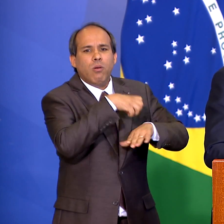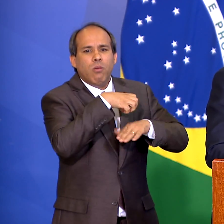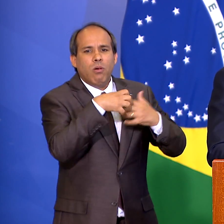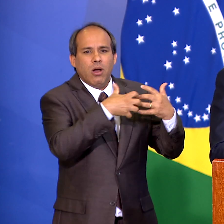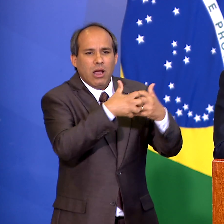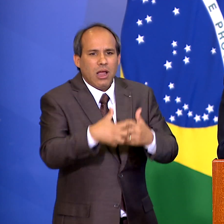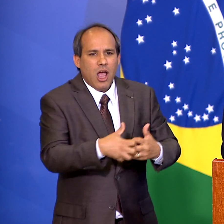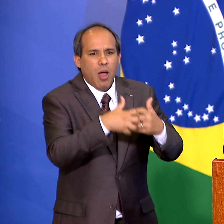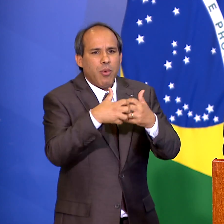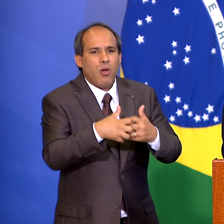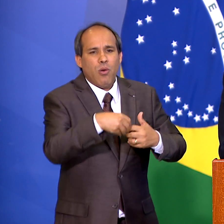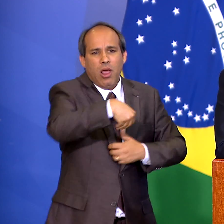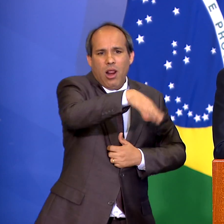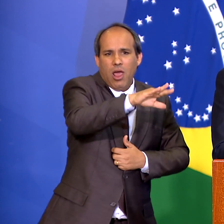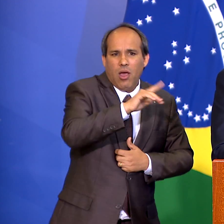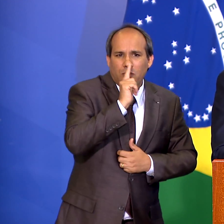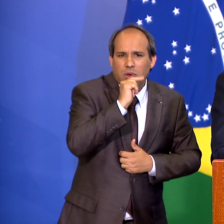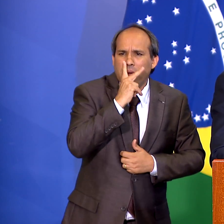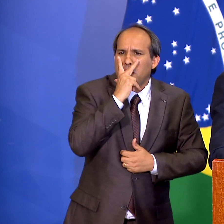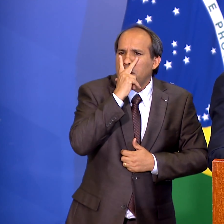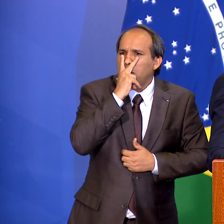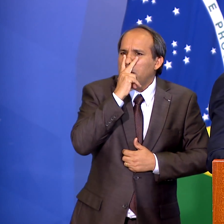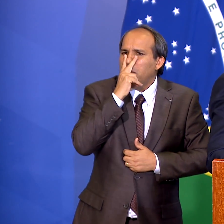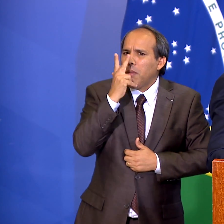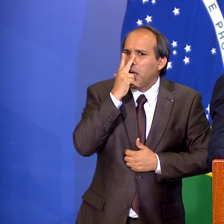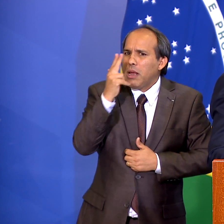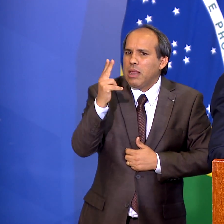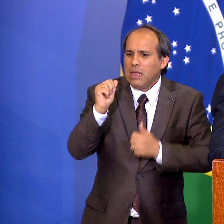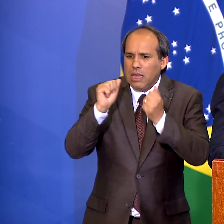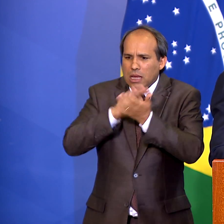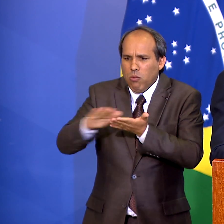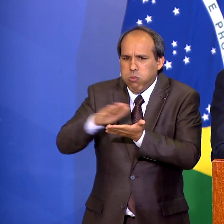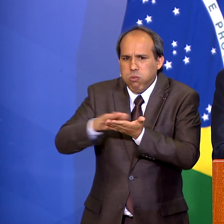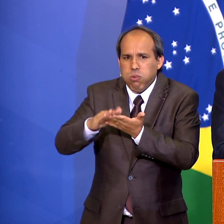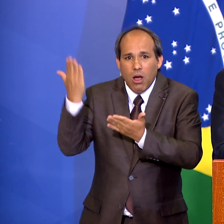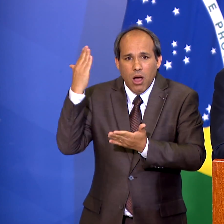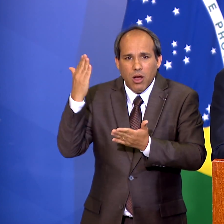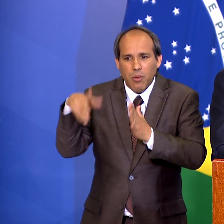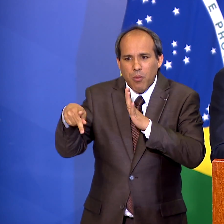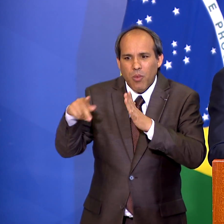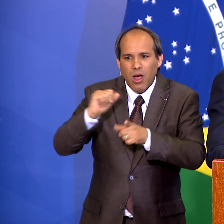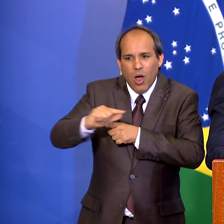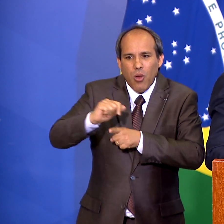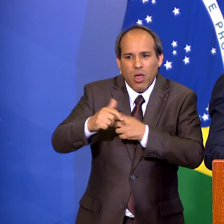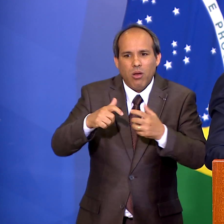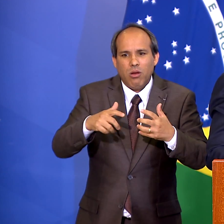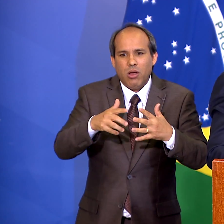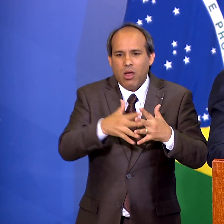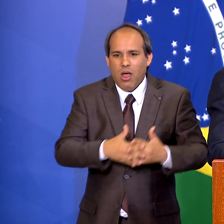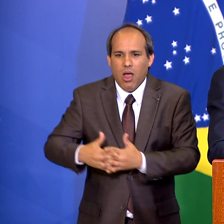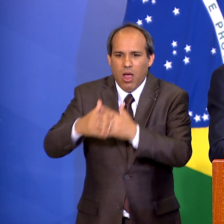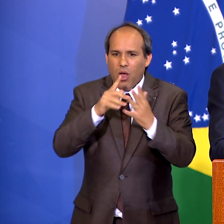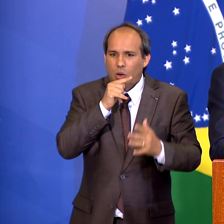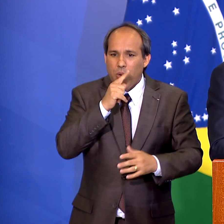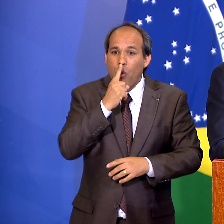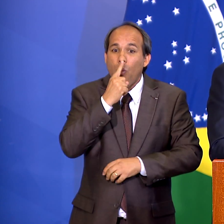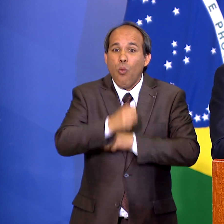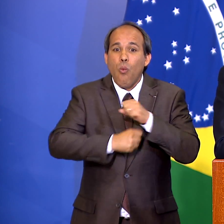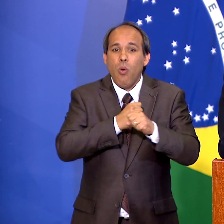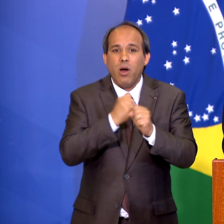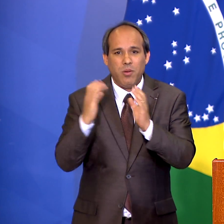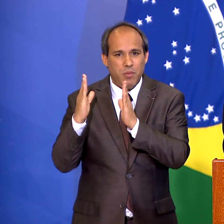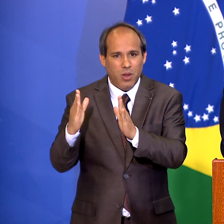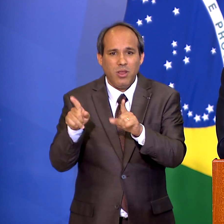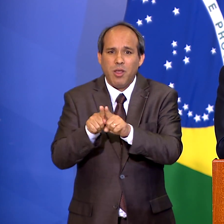para ser bastante preciso, né? Parece que o que se gastava com carro-pipa ao longo de 1 ano, não só o governo federal, bem como